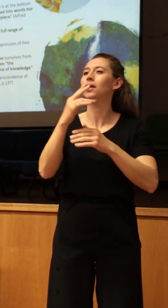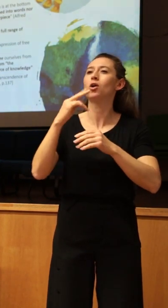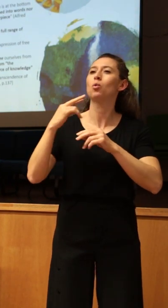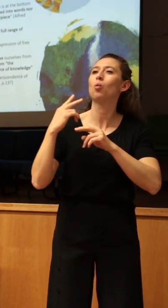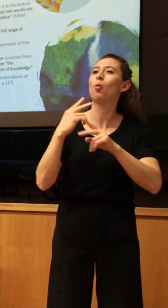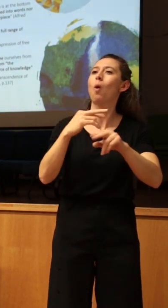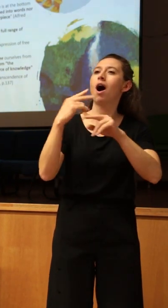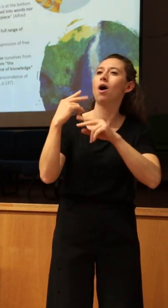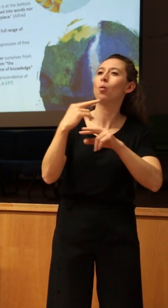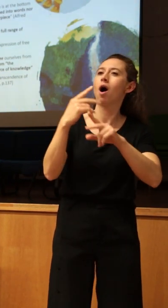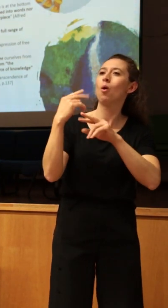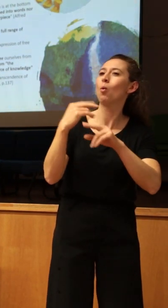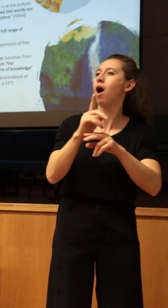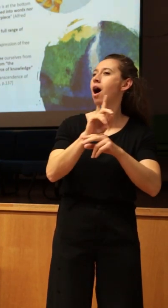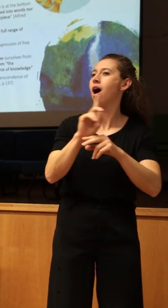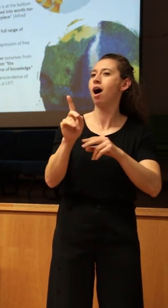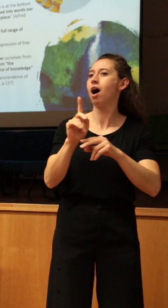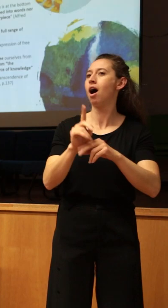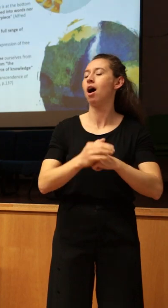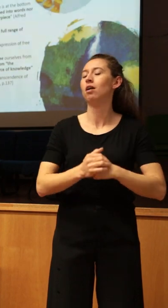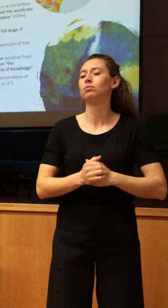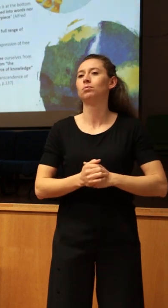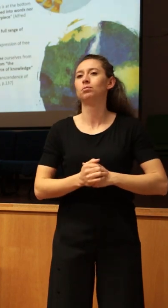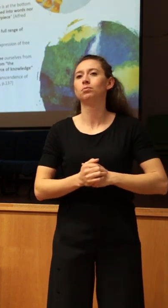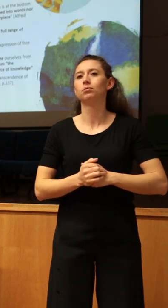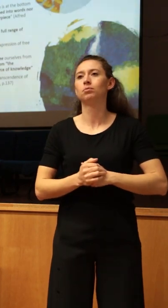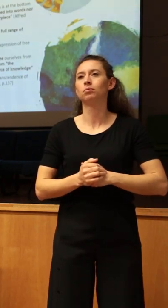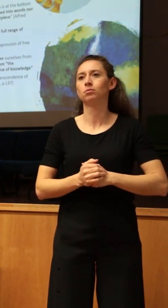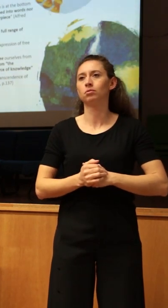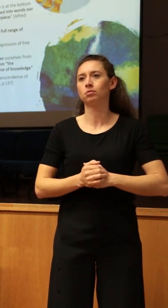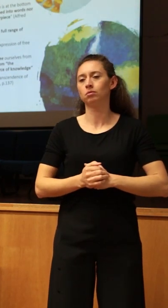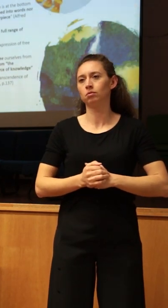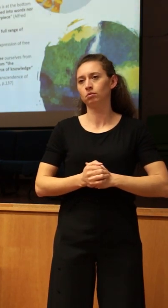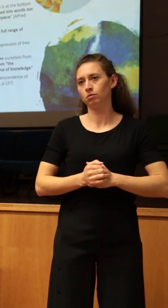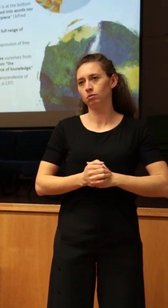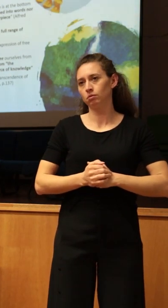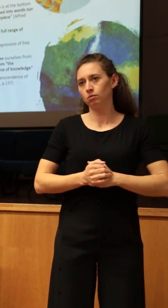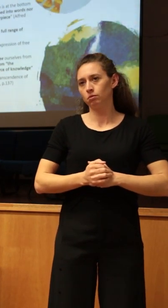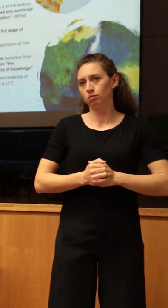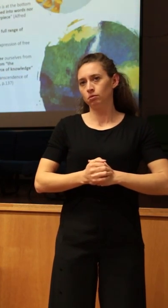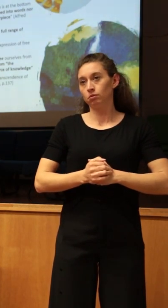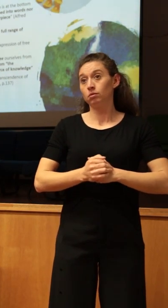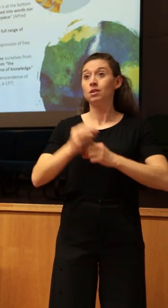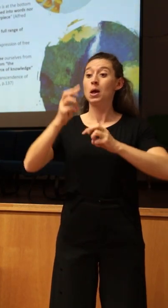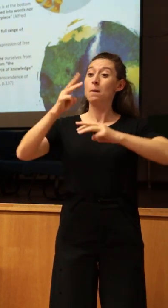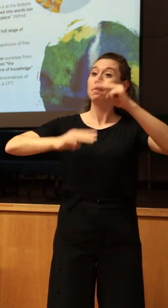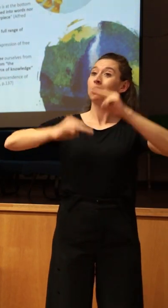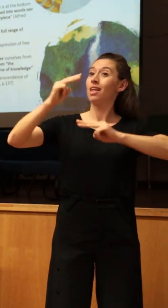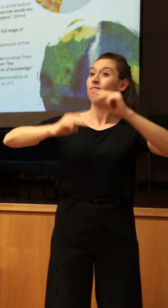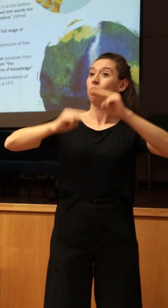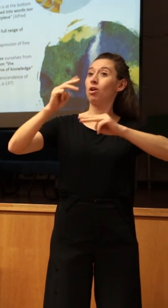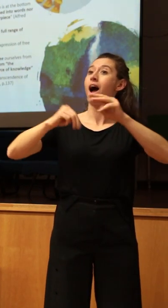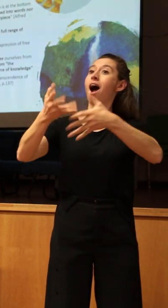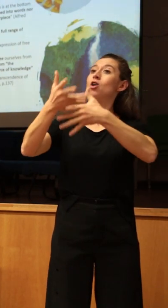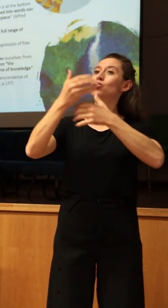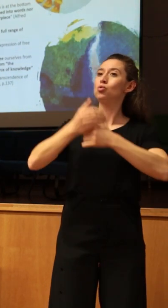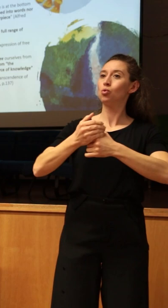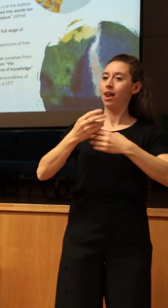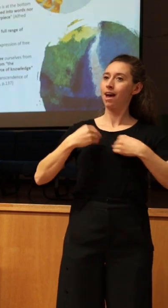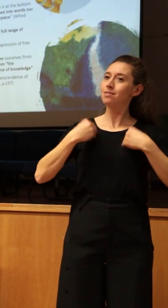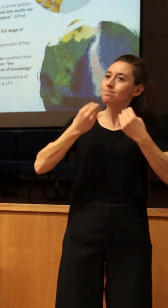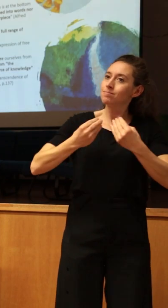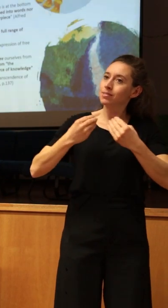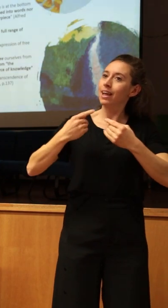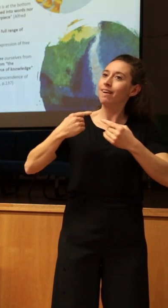Metaphors don't only help us to survive, but they help us to thrive. Las metáforas no solo nos ayudan a sobrevivir, sino